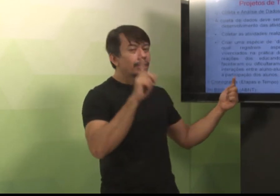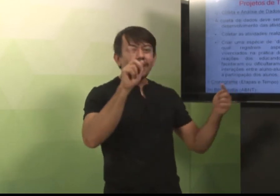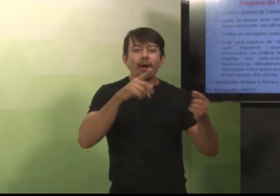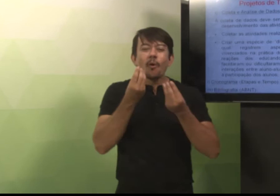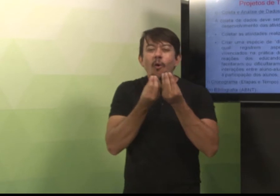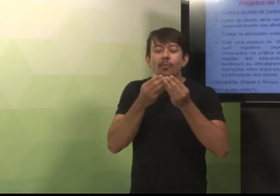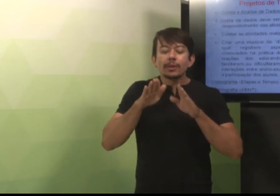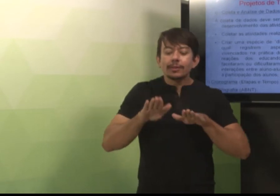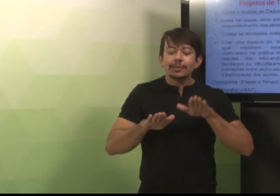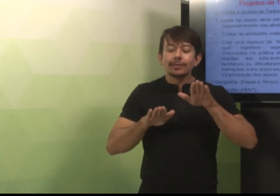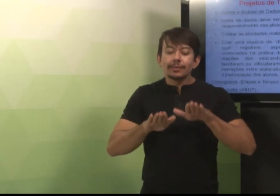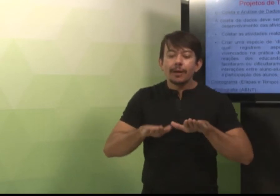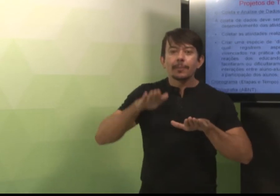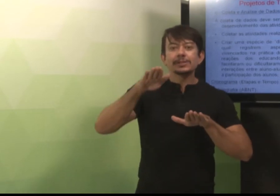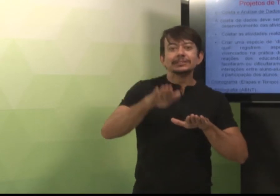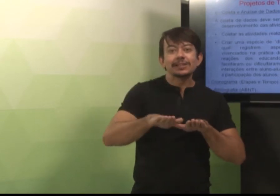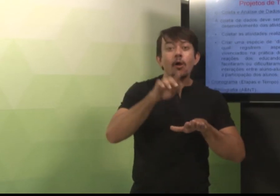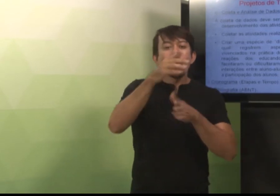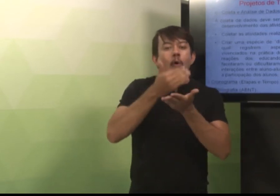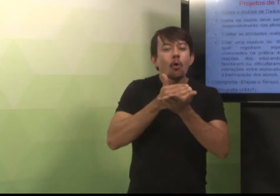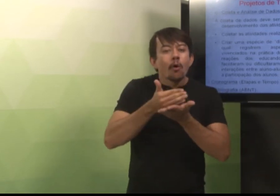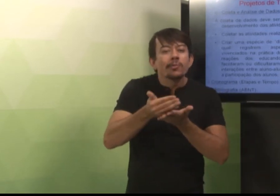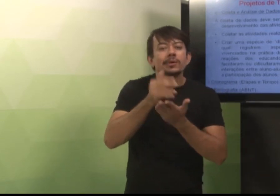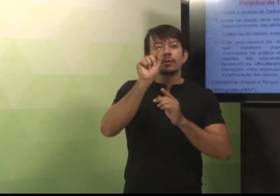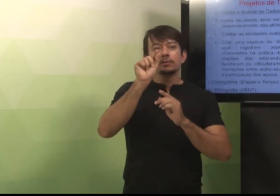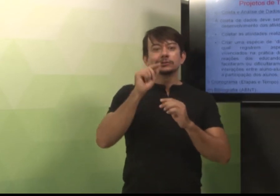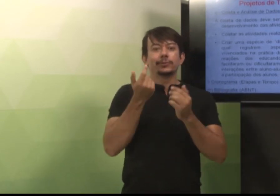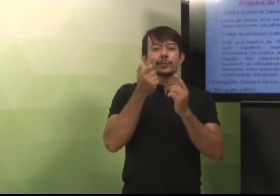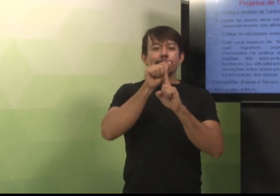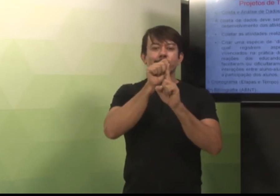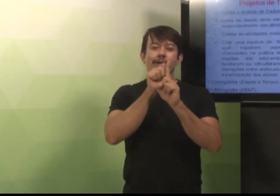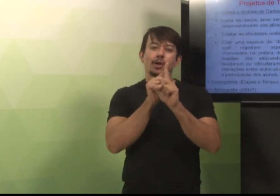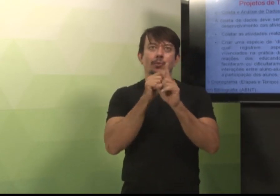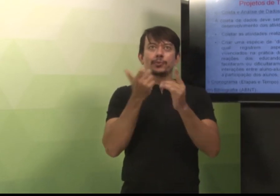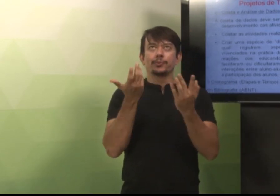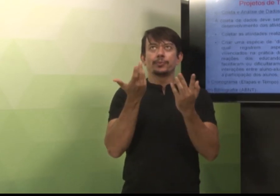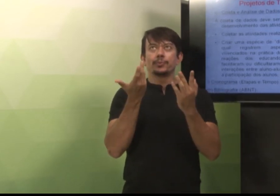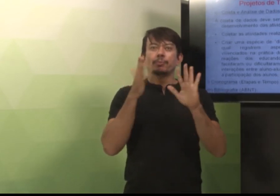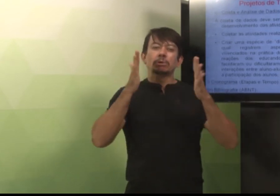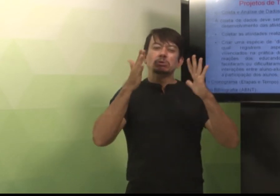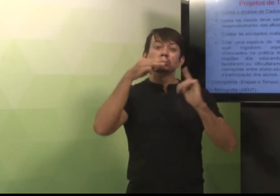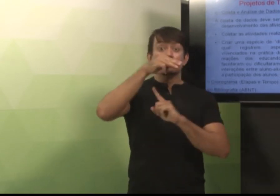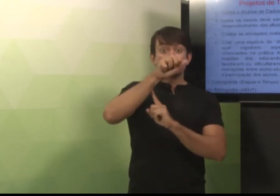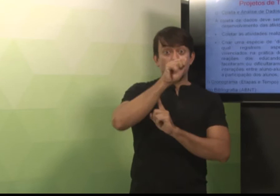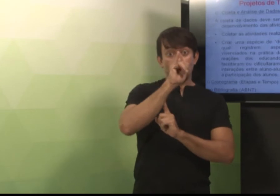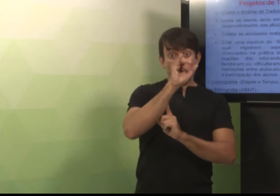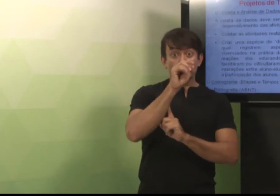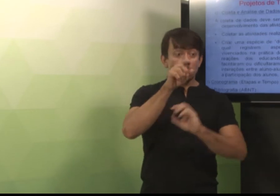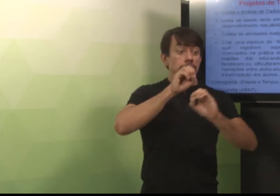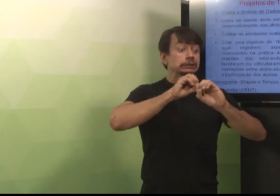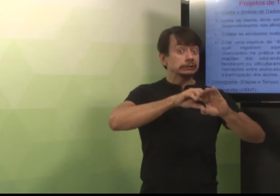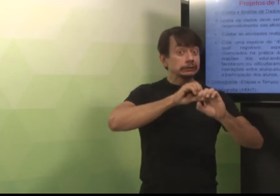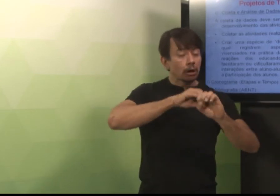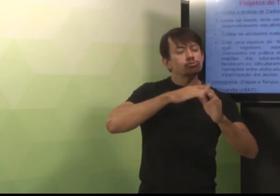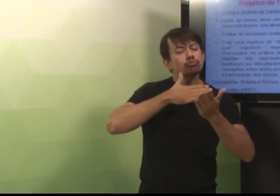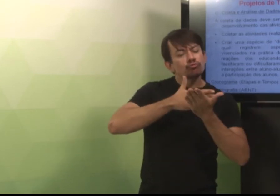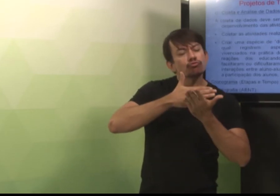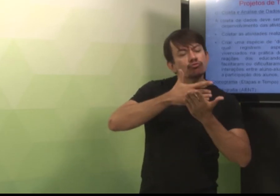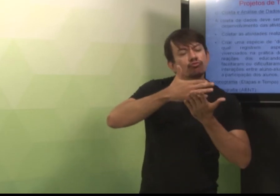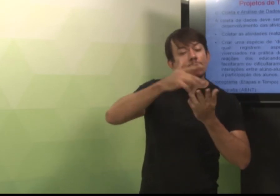No cronograma, será evidenciado o desenvolvimento, o passo a passo desse trabalho. Por exemplo, no mês de maio, você começa